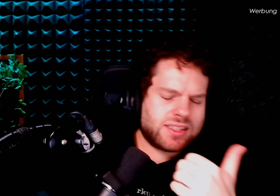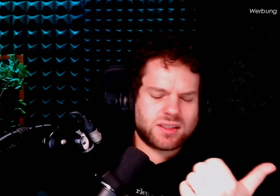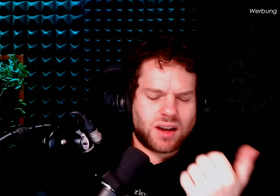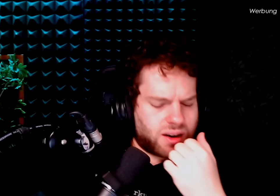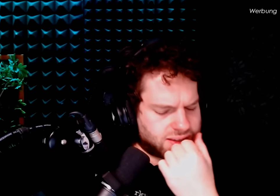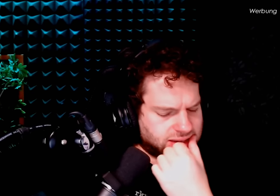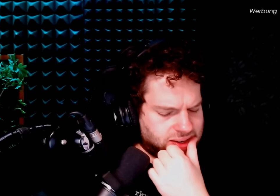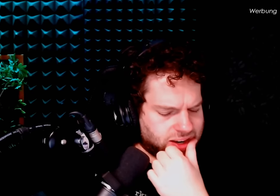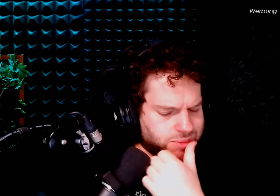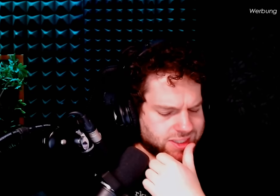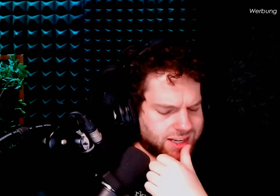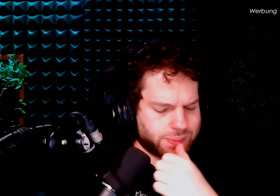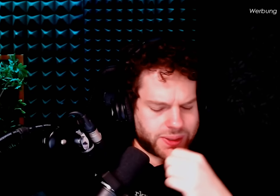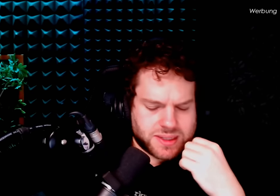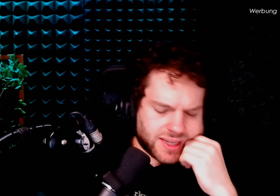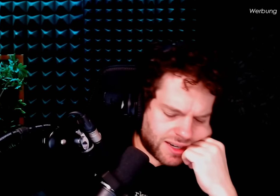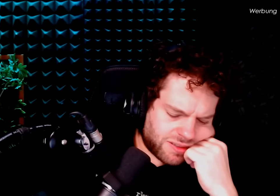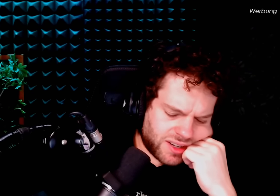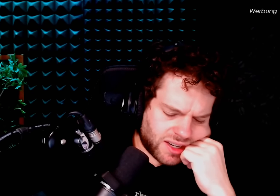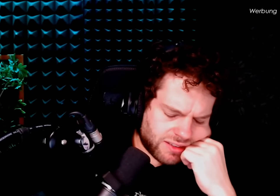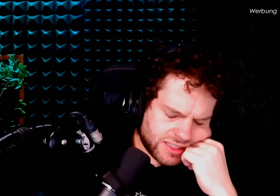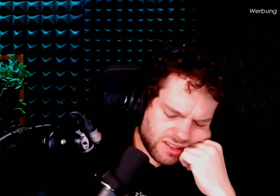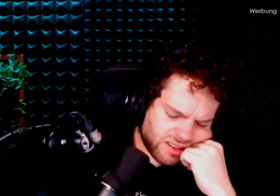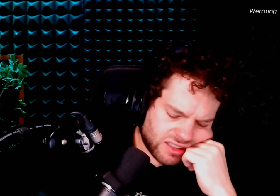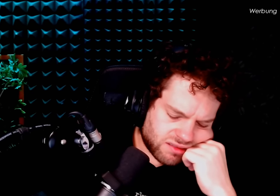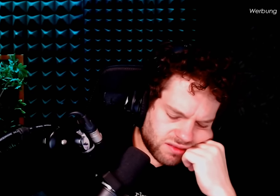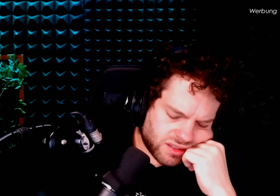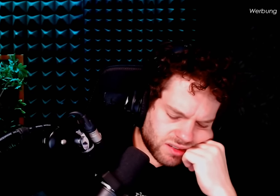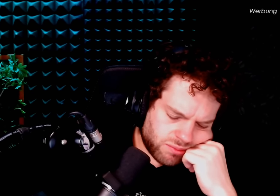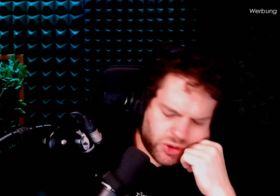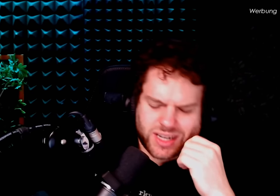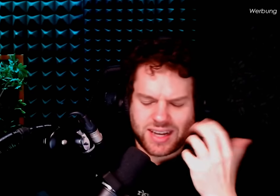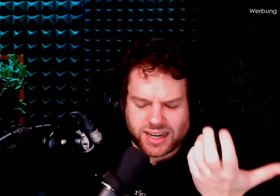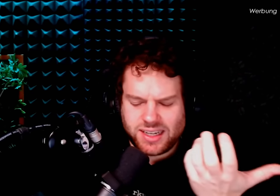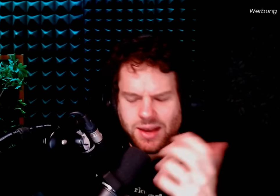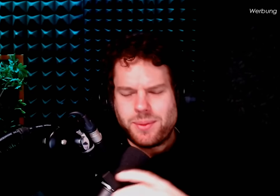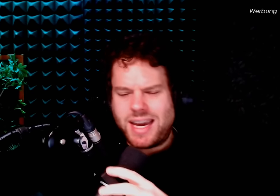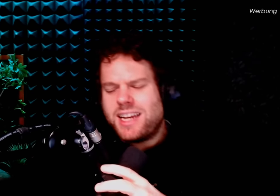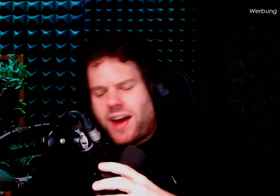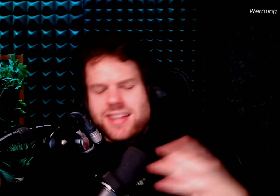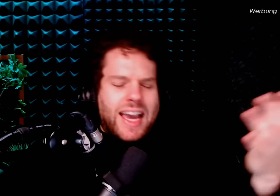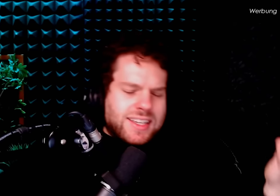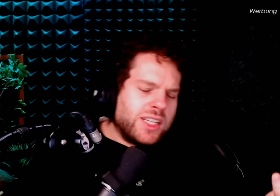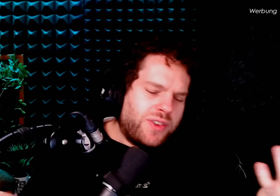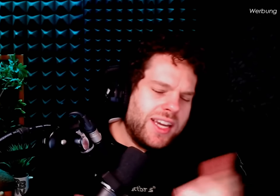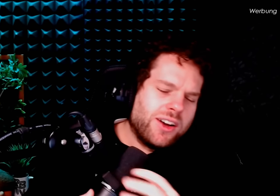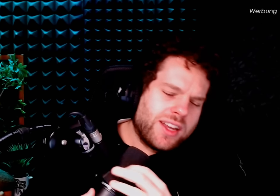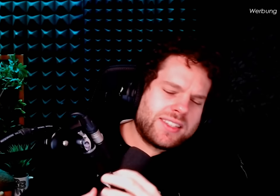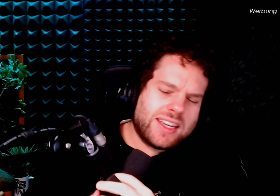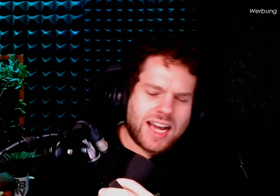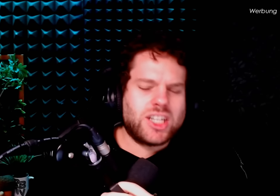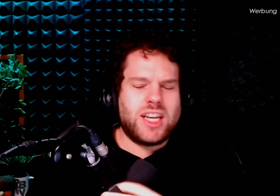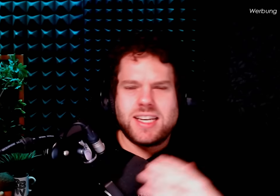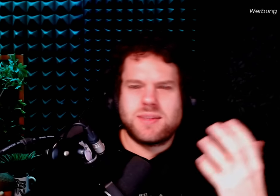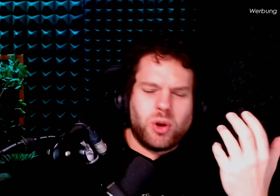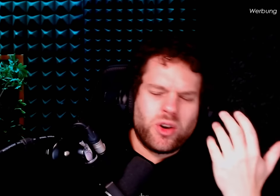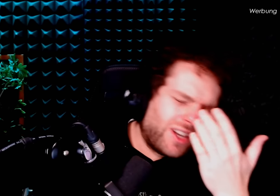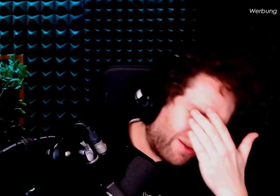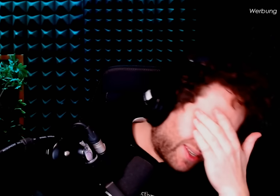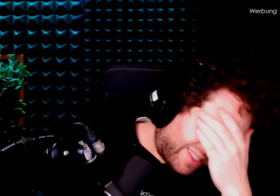Stressig zu Hause. Und dann musst du halt immer durch die Gegend fliegen. Weiß nicht. das ist ein blöder Tag. Ja, ich weiß. Einen Tag fliege und dann ist der Tag schlecht. Ist blöd. Aber es